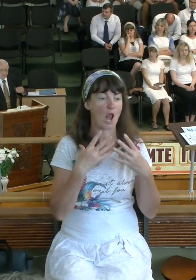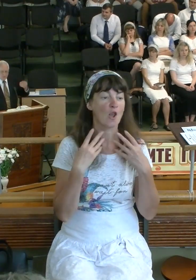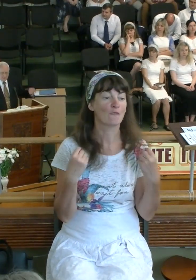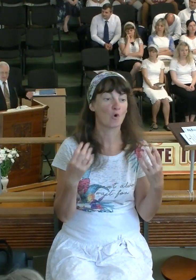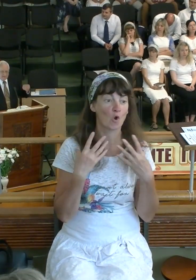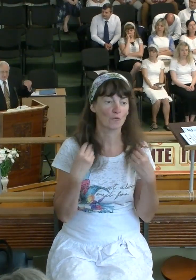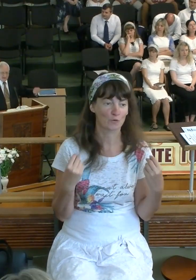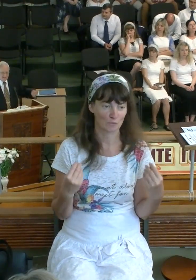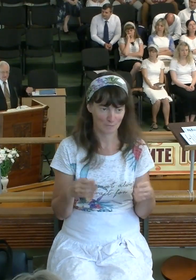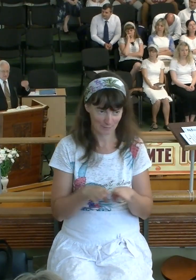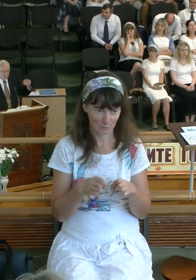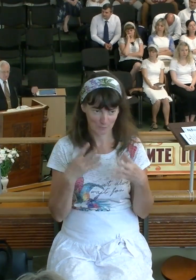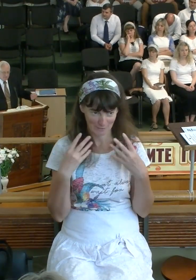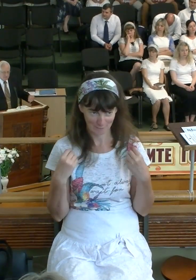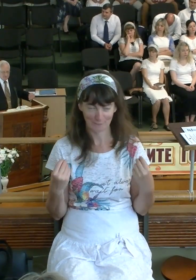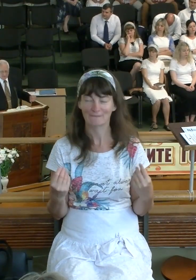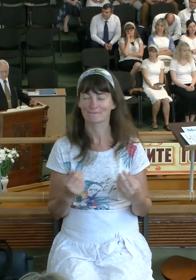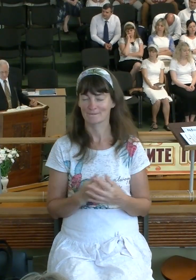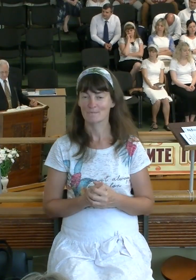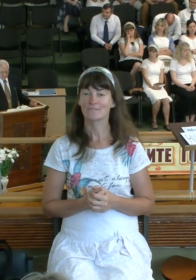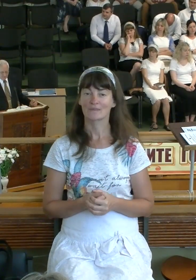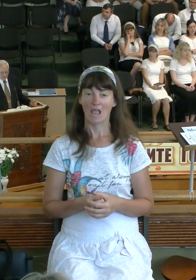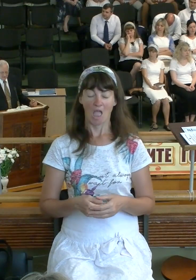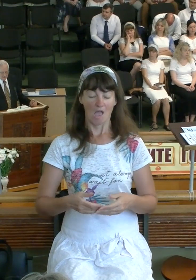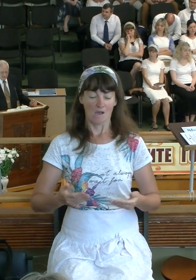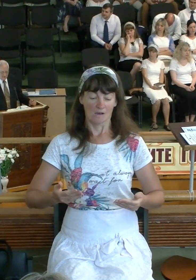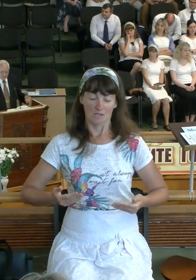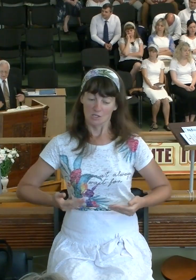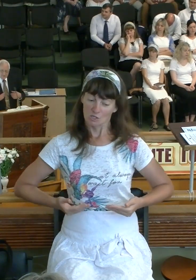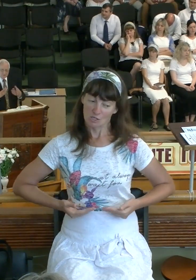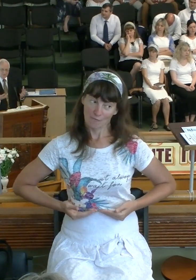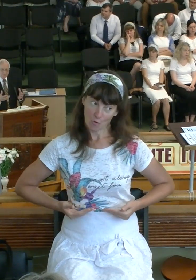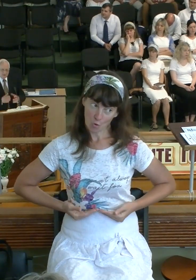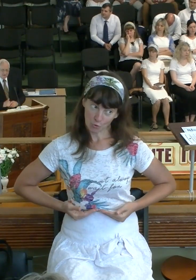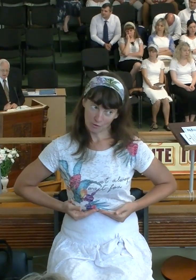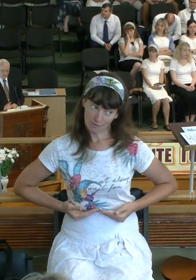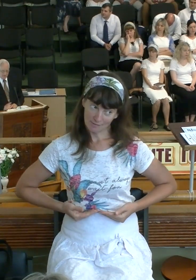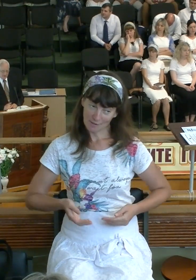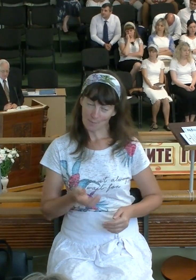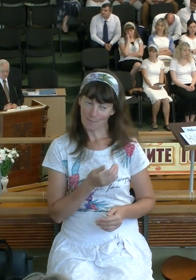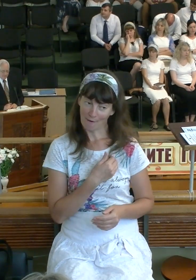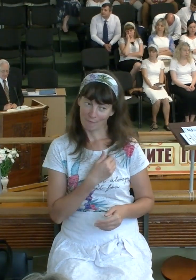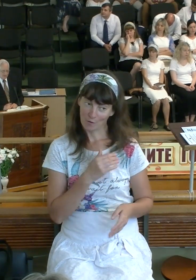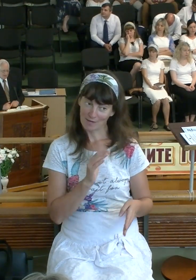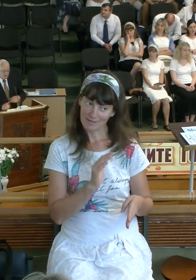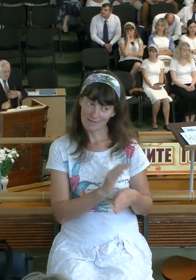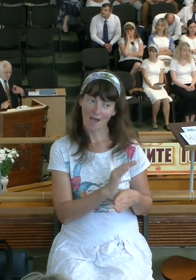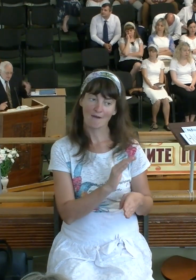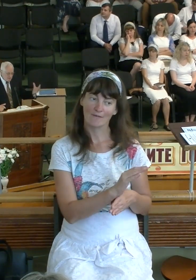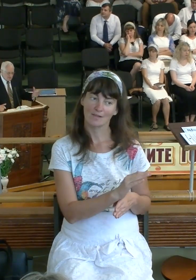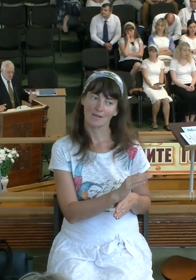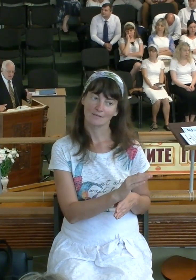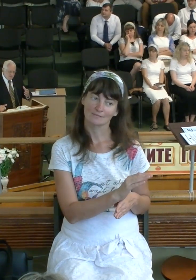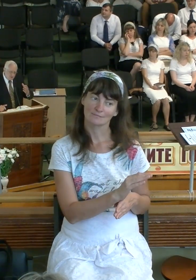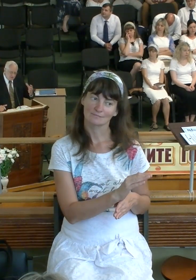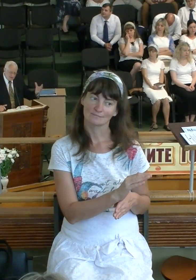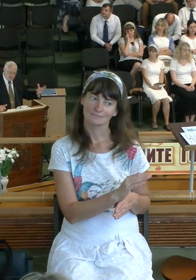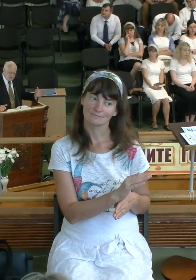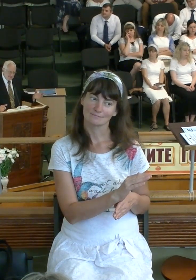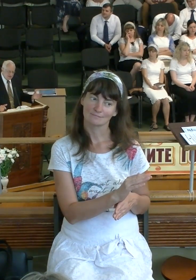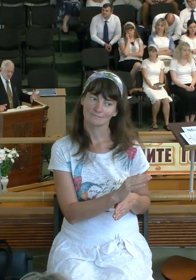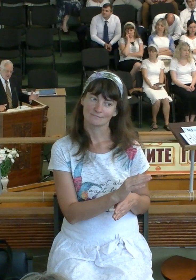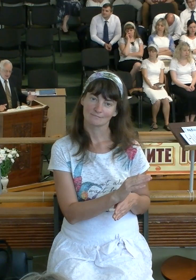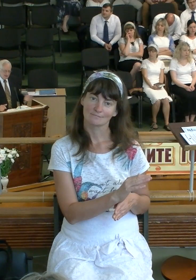живут по воле князя господствующего в воздухе. Они живут по воле дьявола. И их заметно, их